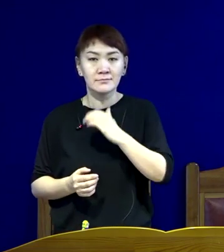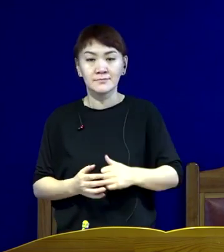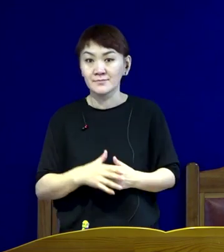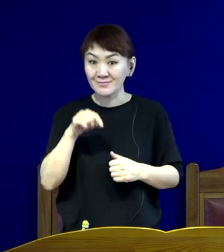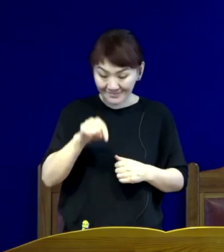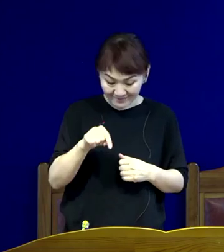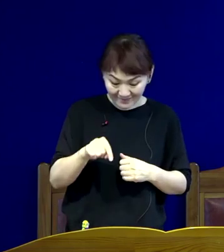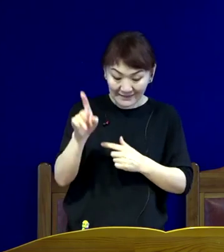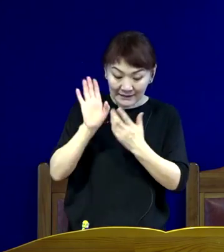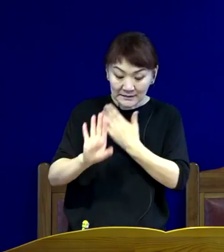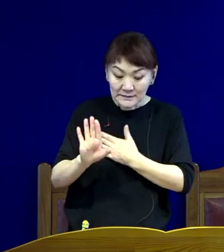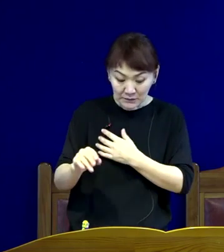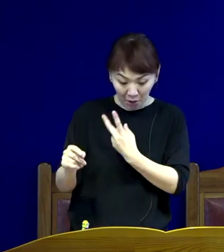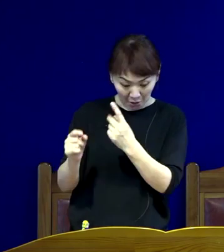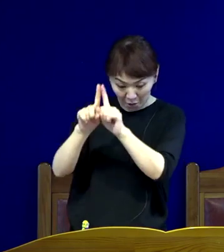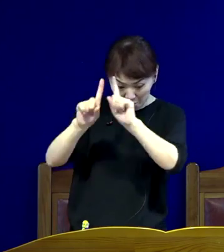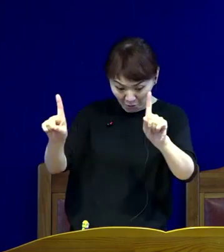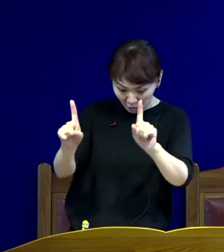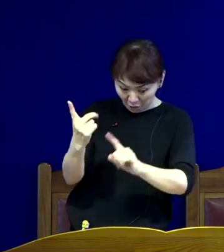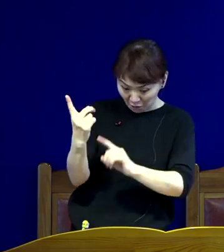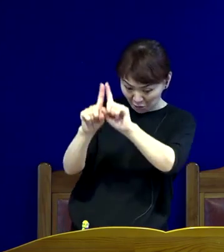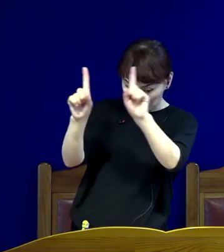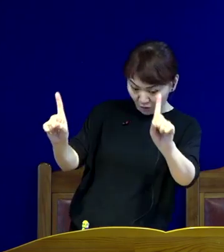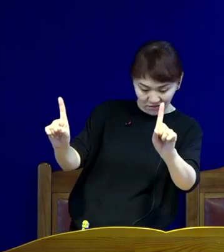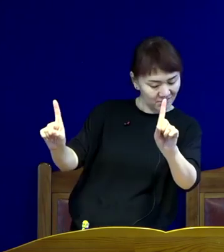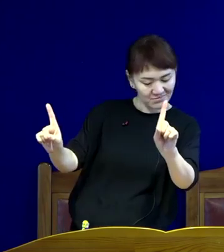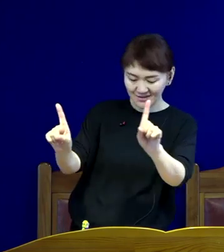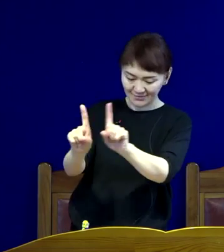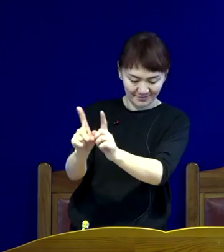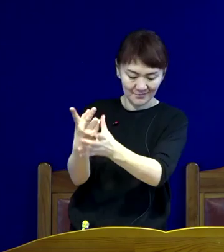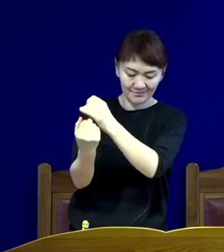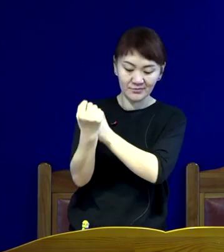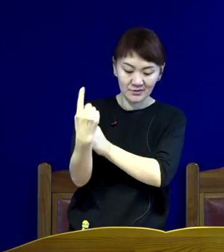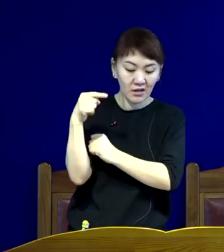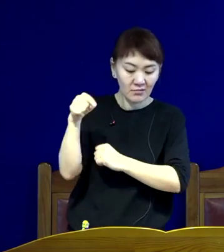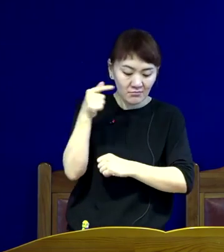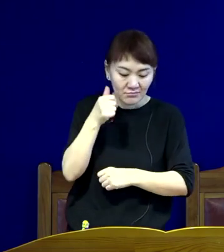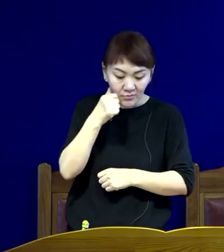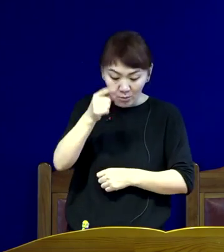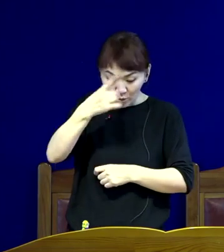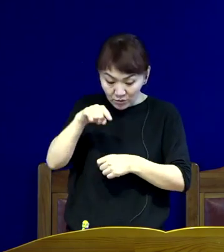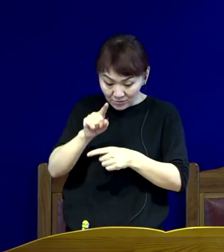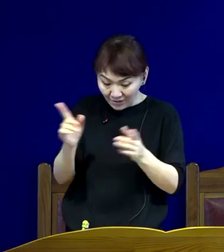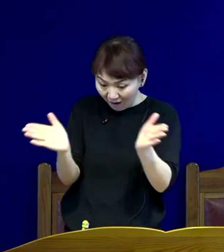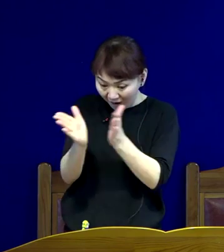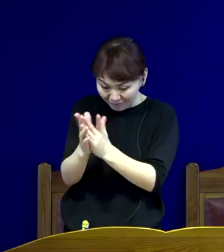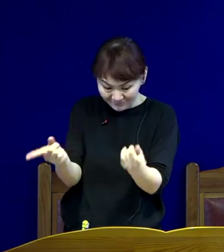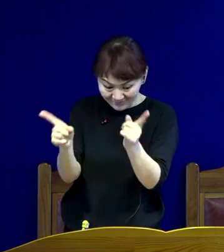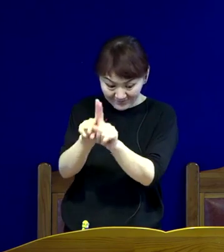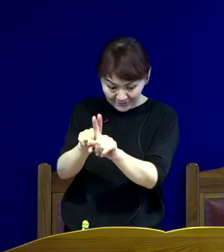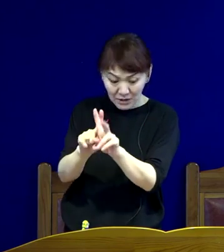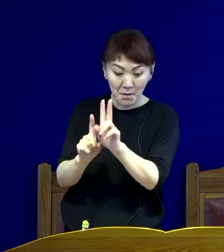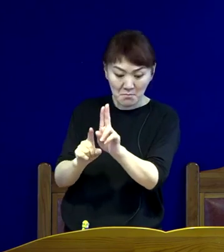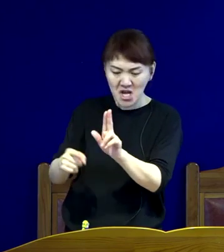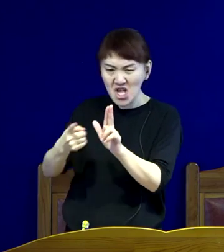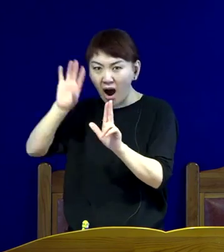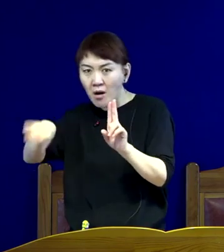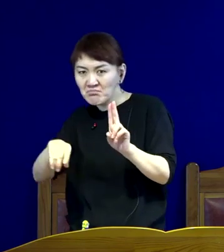Тиймд тэд цаашид хоёр бус харин нэг мах бод юм. Иймээс бурхны хамтд нь нийлүүлсэнийг хинч бүү салгад